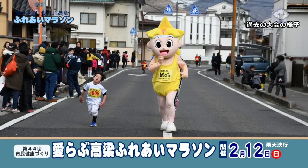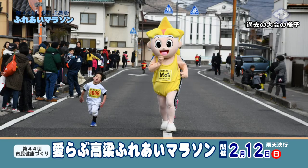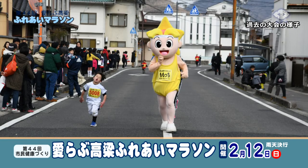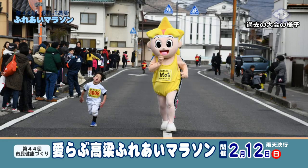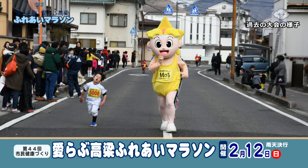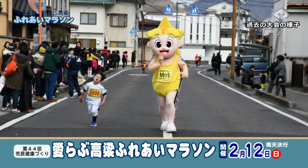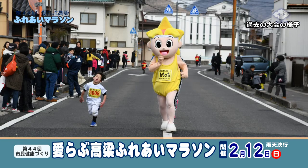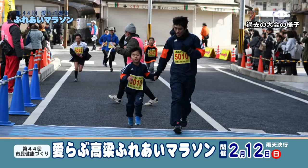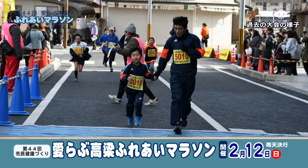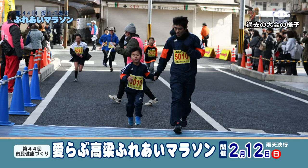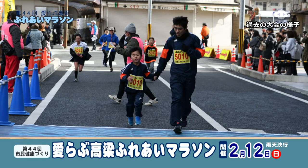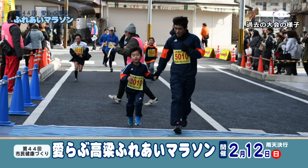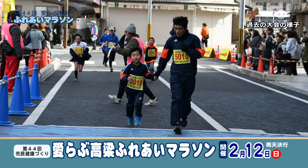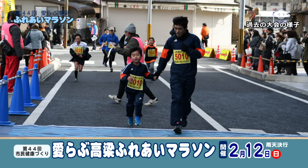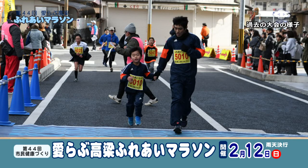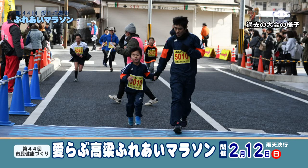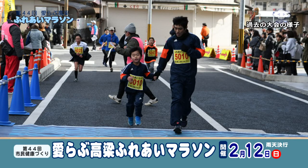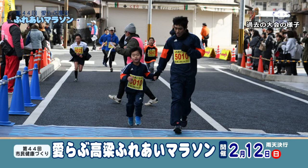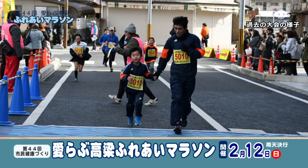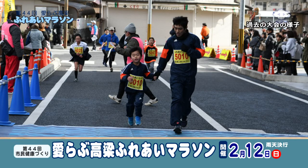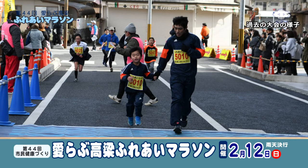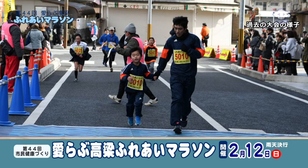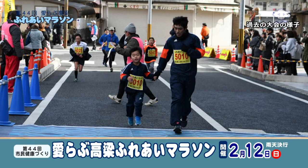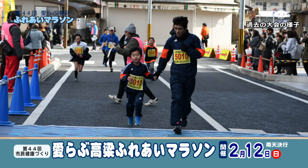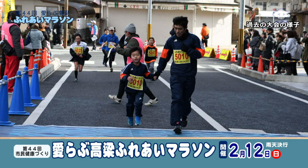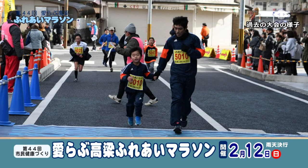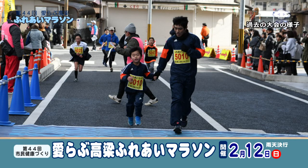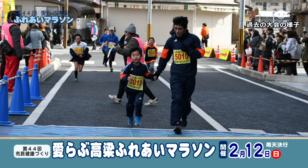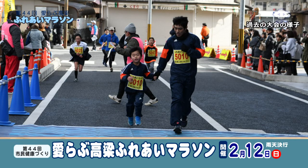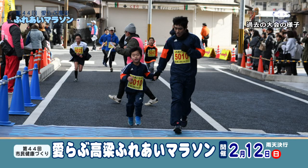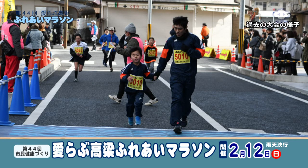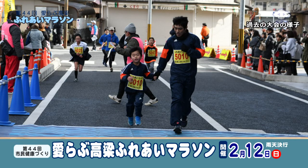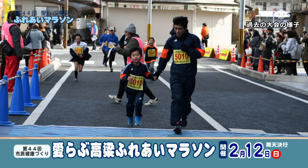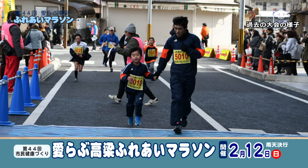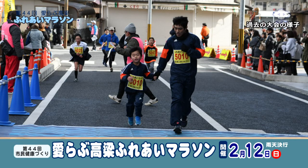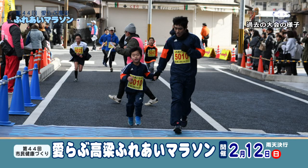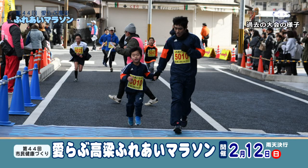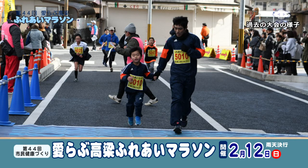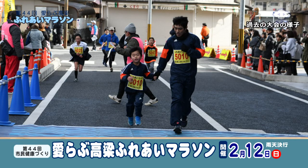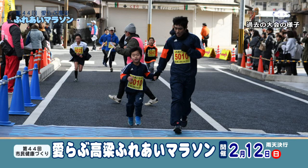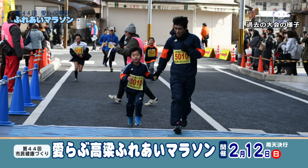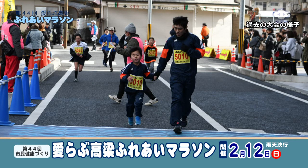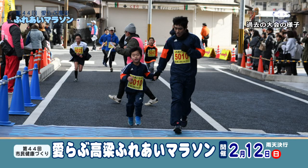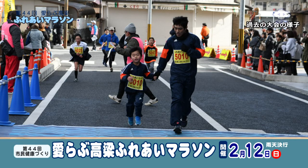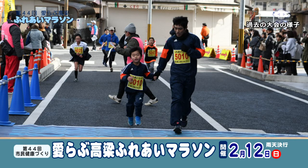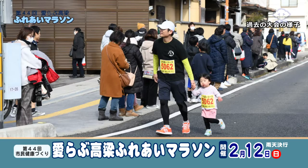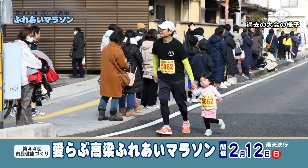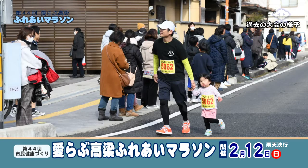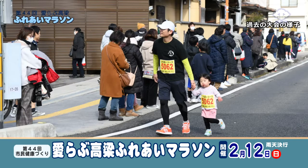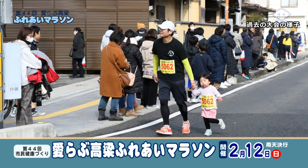の方もね、 はい、 前回は80歳の方が3人、はい 申し込まれてました